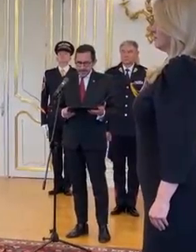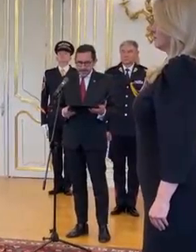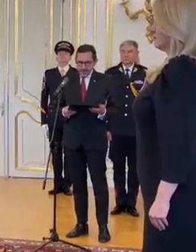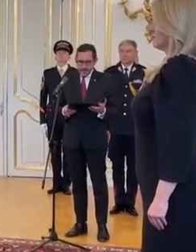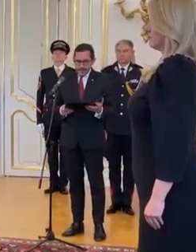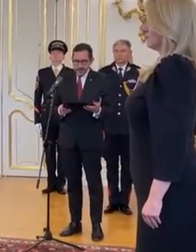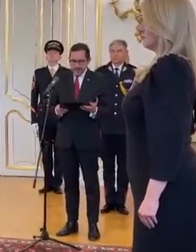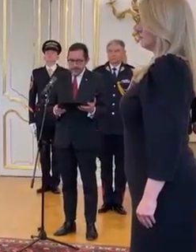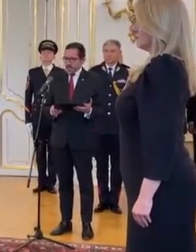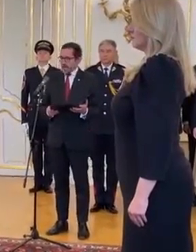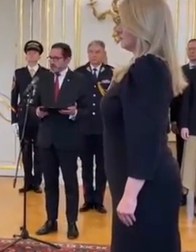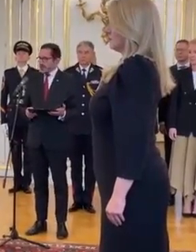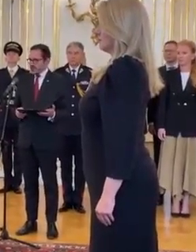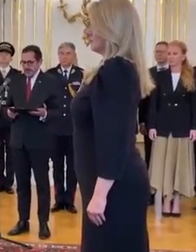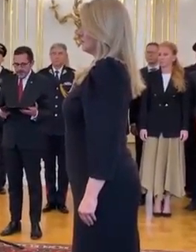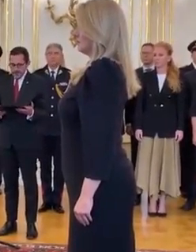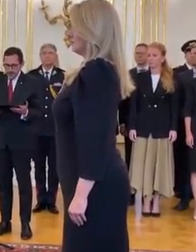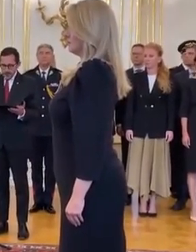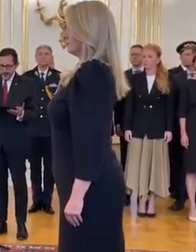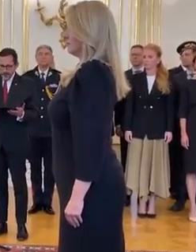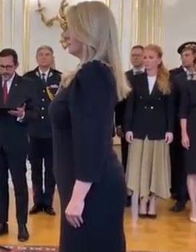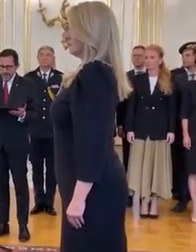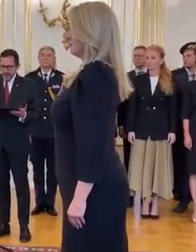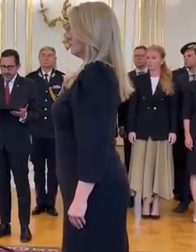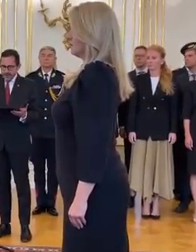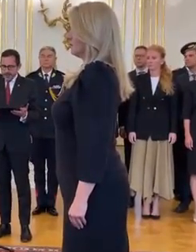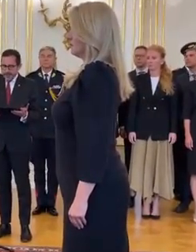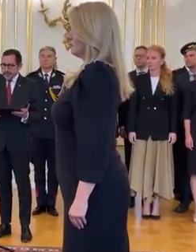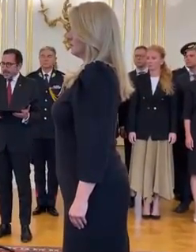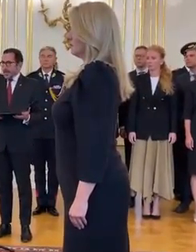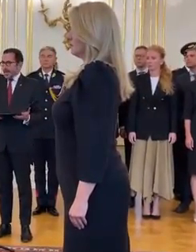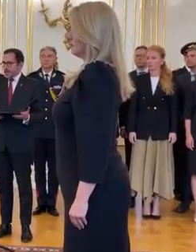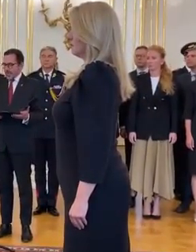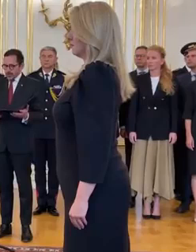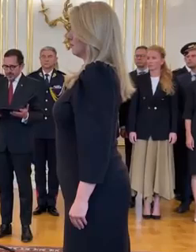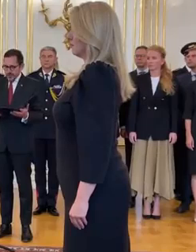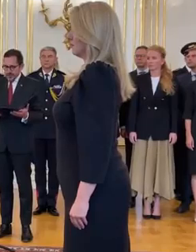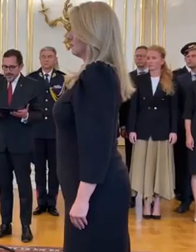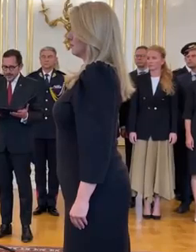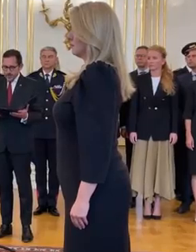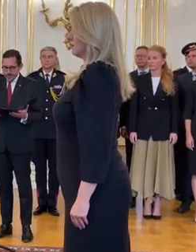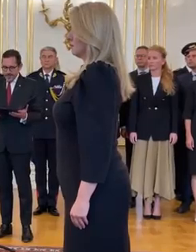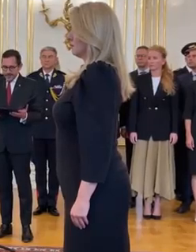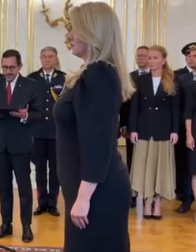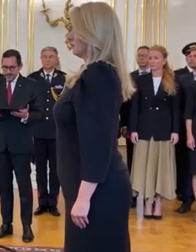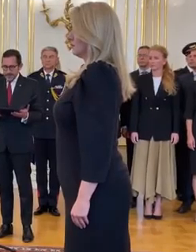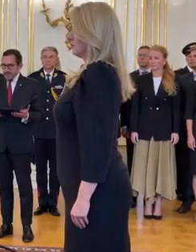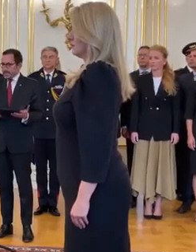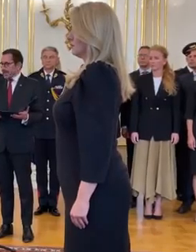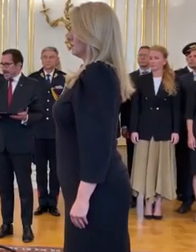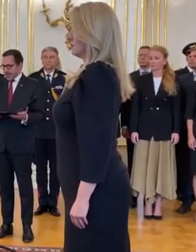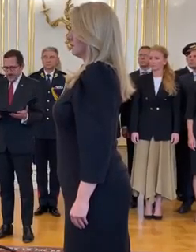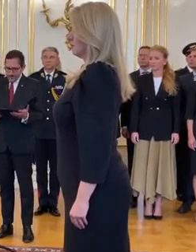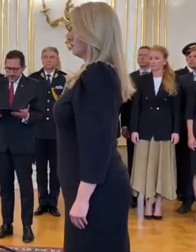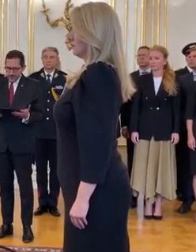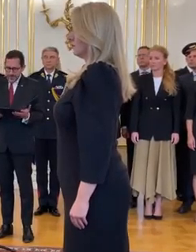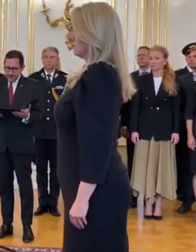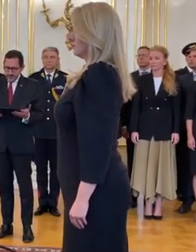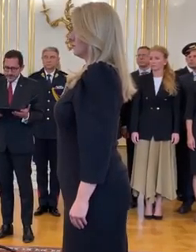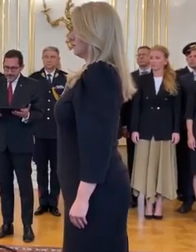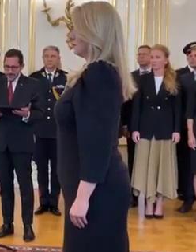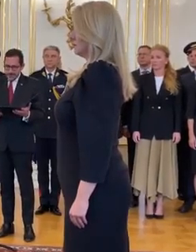Prezidentka Slovenskej republiky podľa článku 102 odsek 1 písmeno G a článku 111 ústavy na návrh